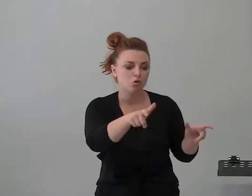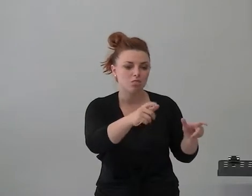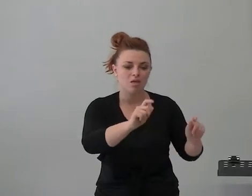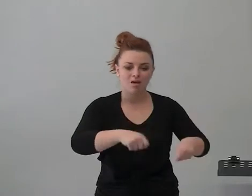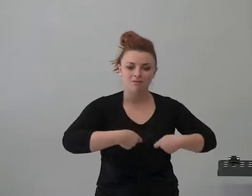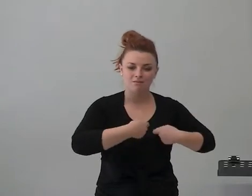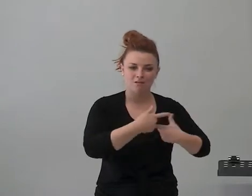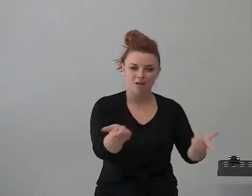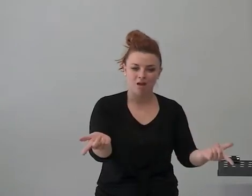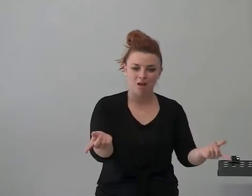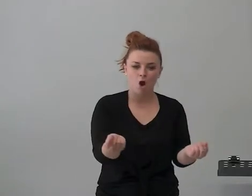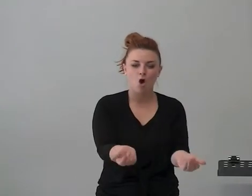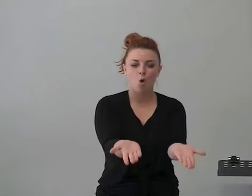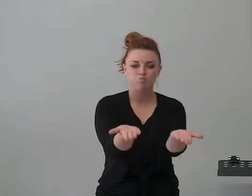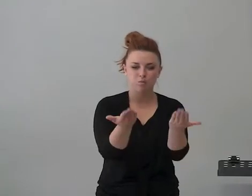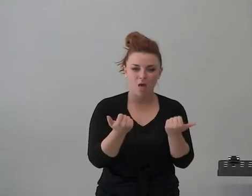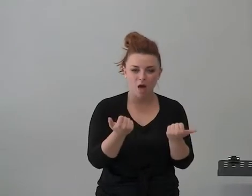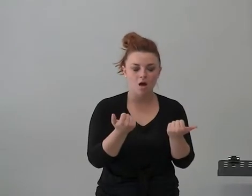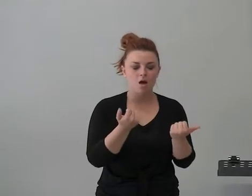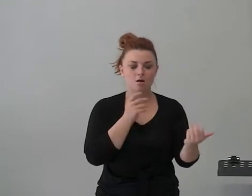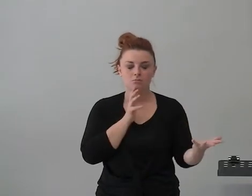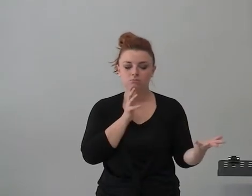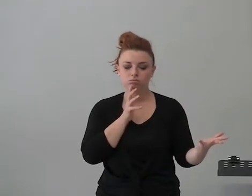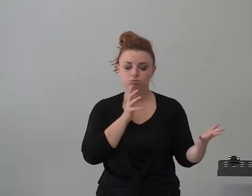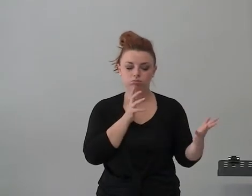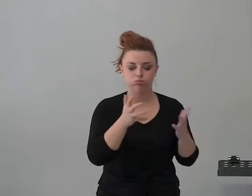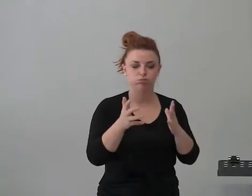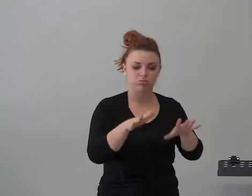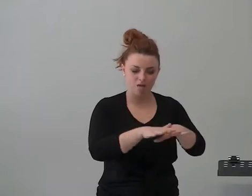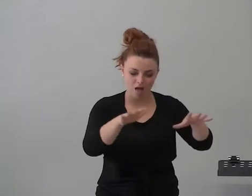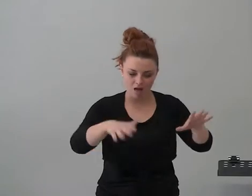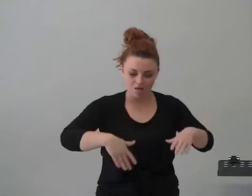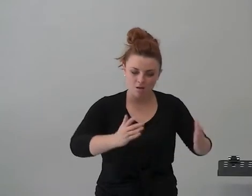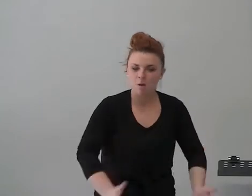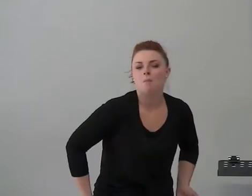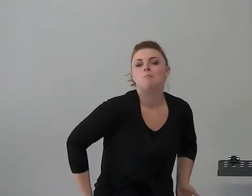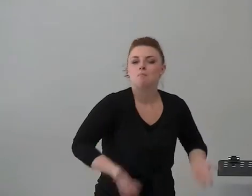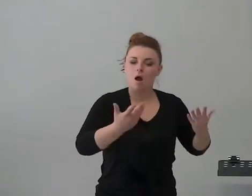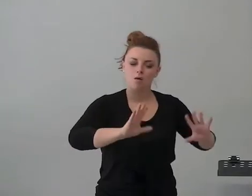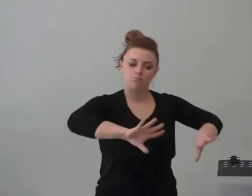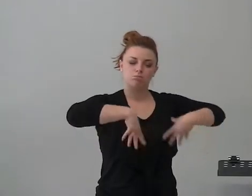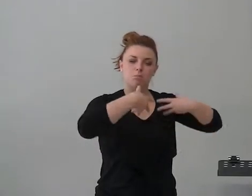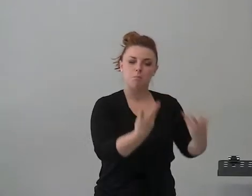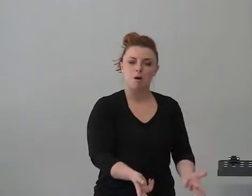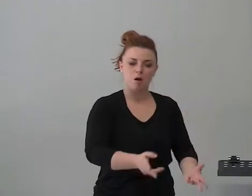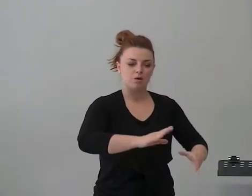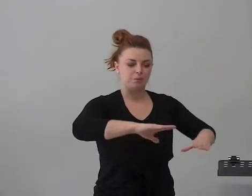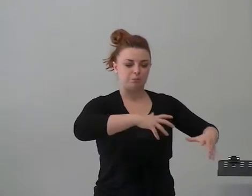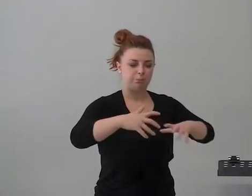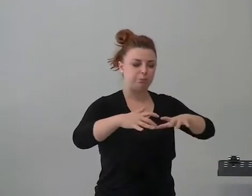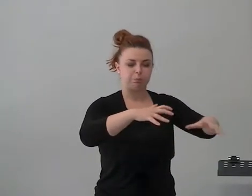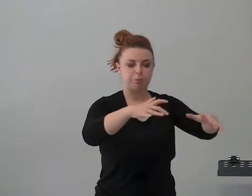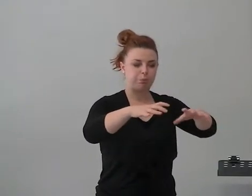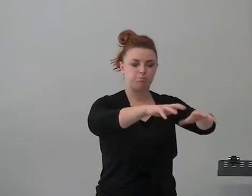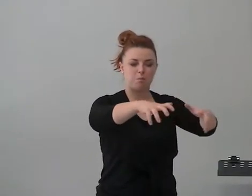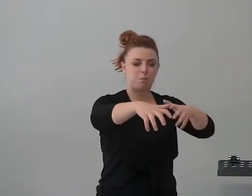Rovesciò le tavole dei cambiavalute e le sedie dei venditori di colonne e non permetteva